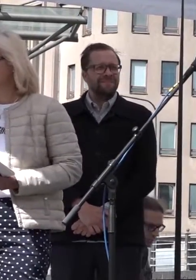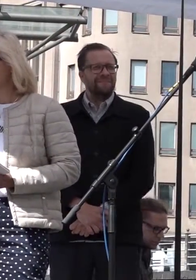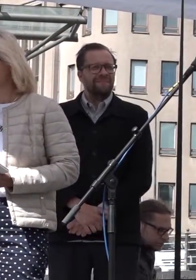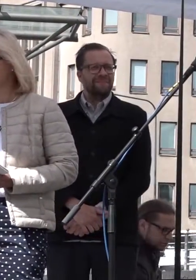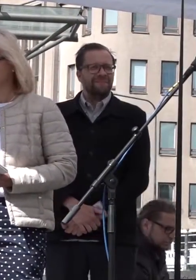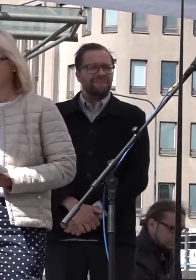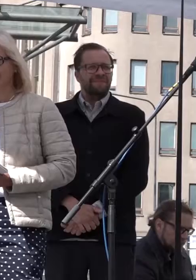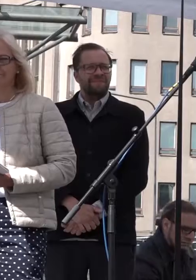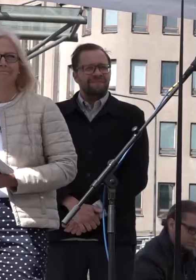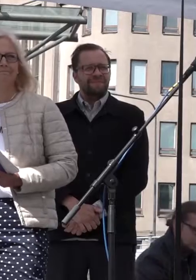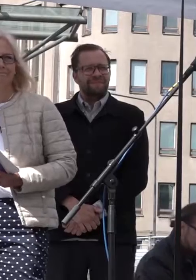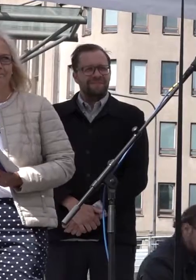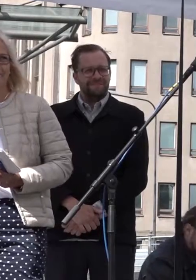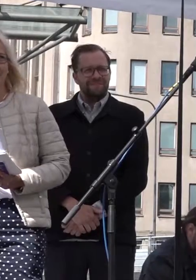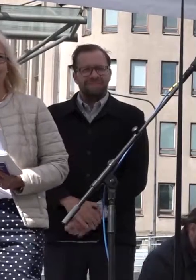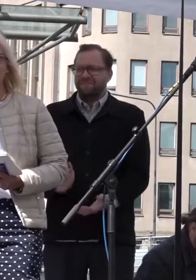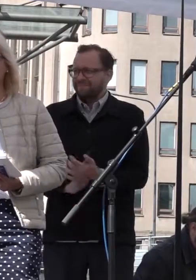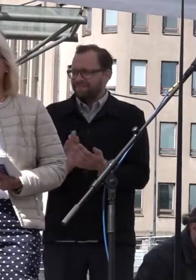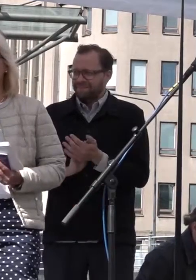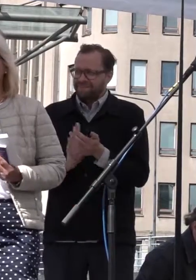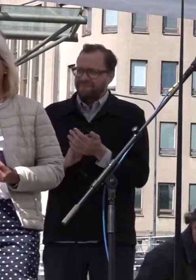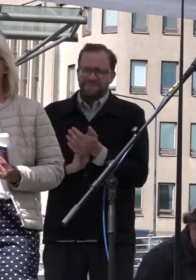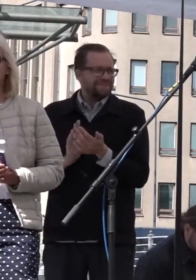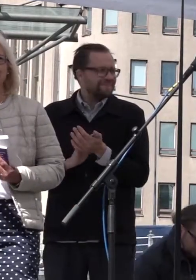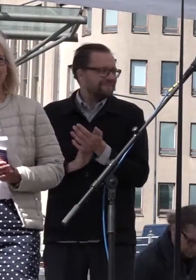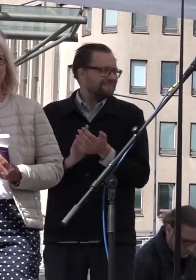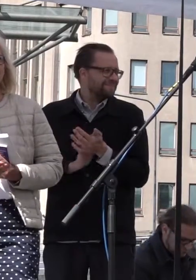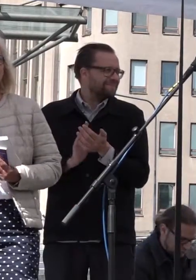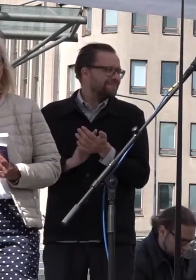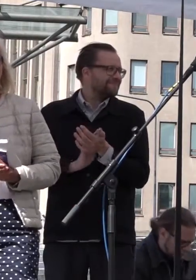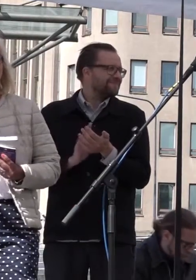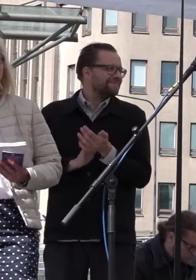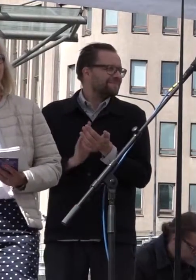hyvää työtä meidän kanssa. Eks niin? Juuri näin.